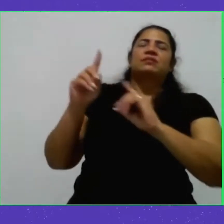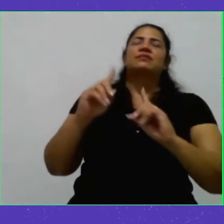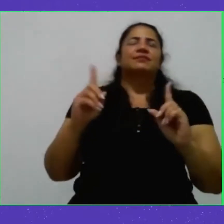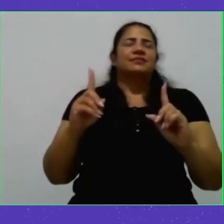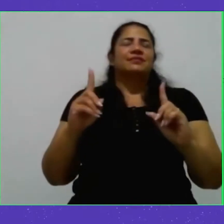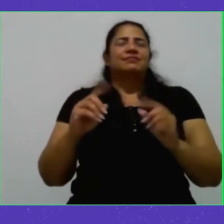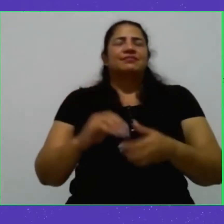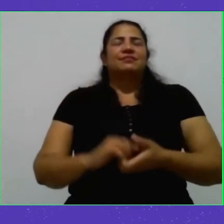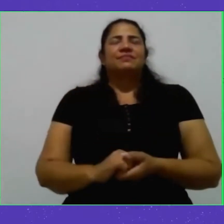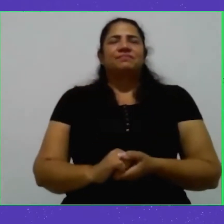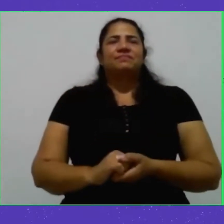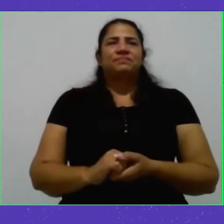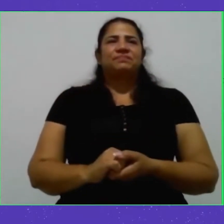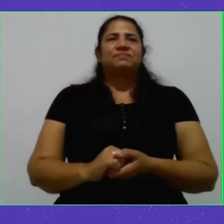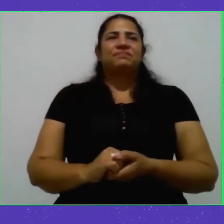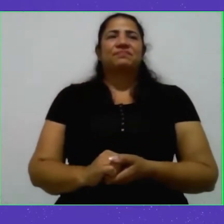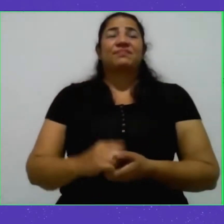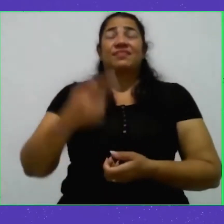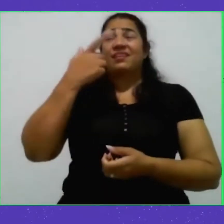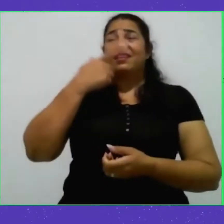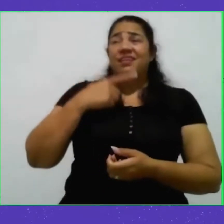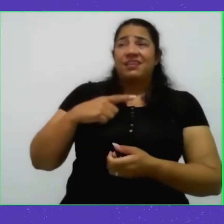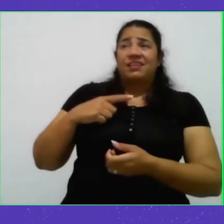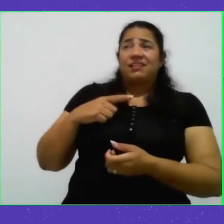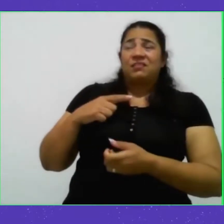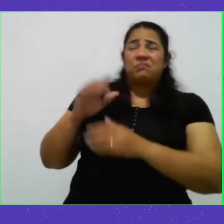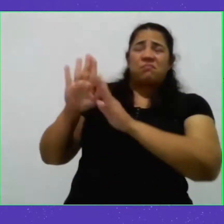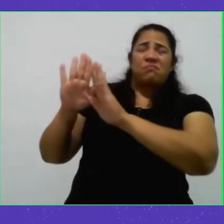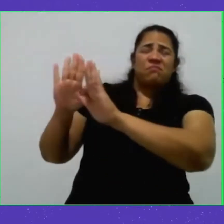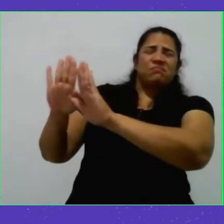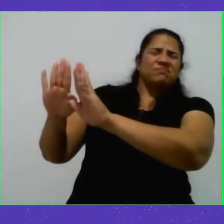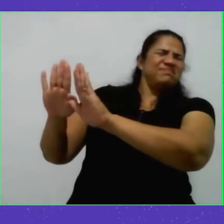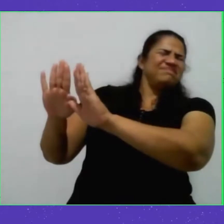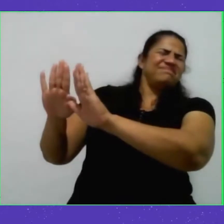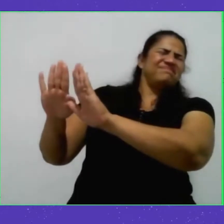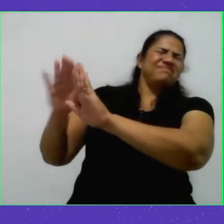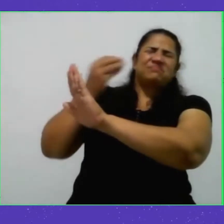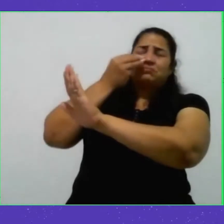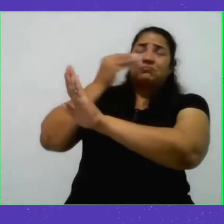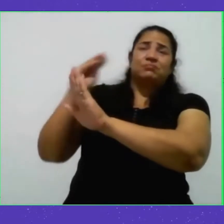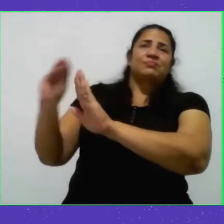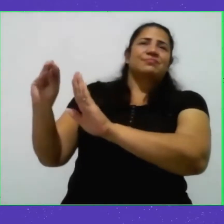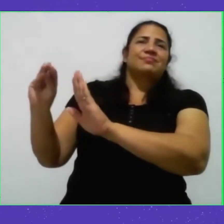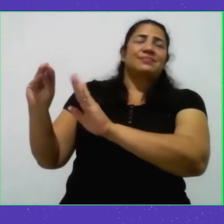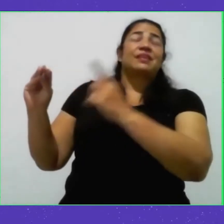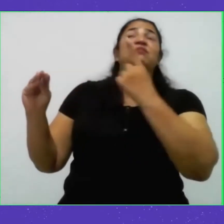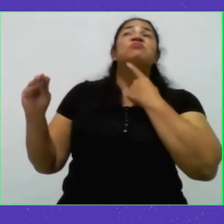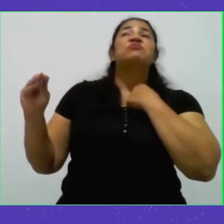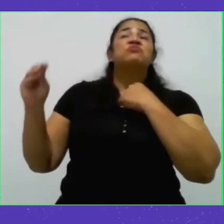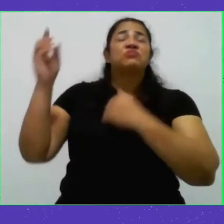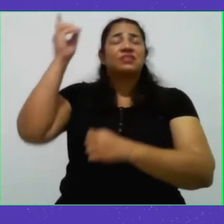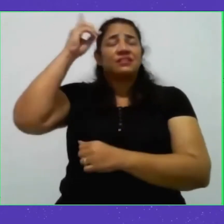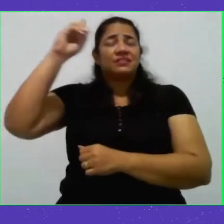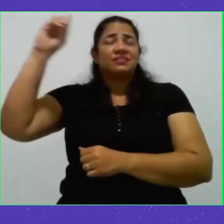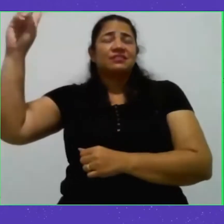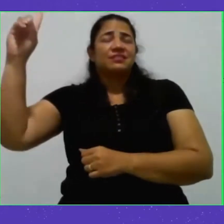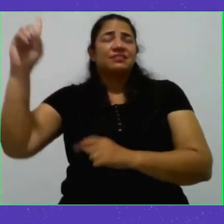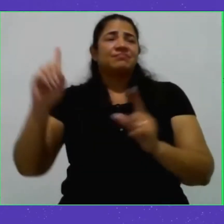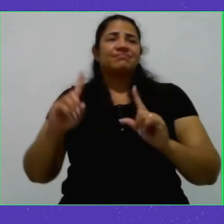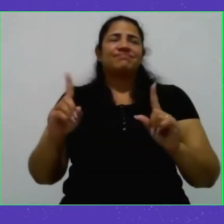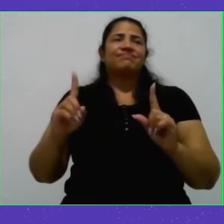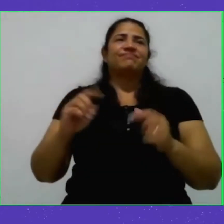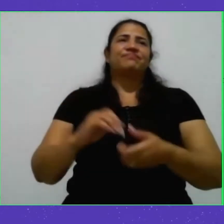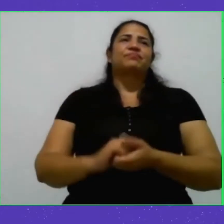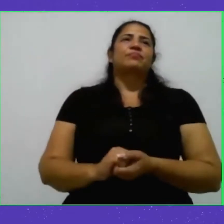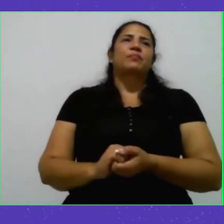Quem sou eu para barrar esse desejo do Senhor? Ele quer nos introduzir no ambiente. Ele não precisava